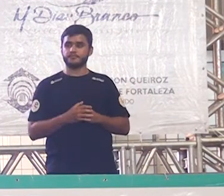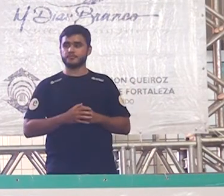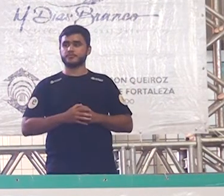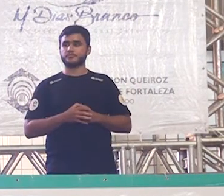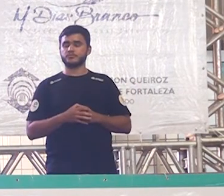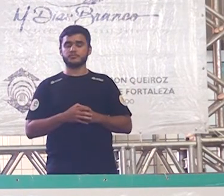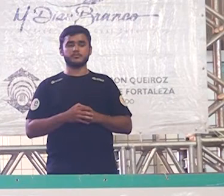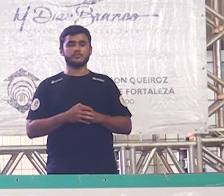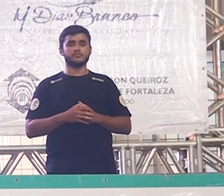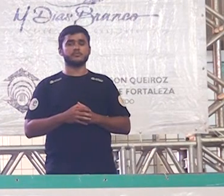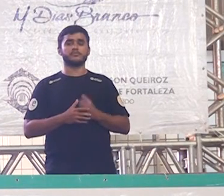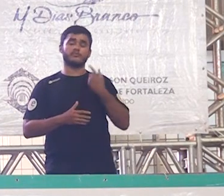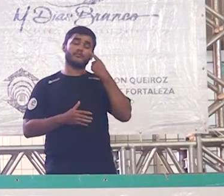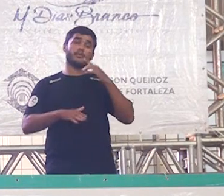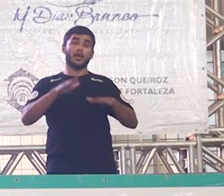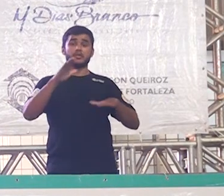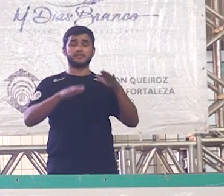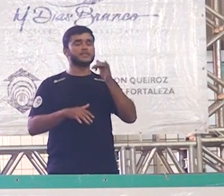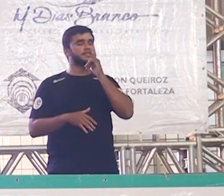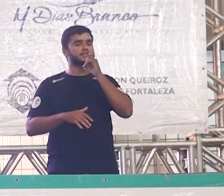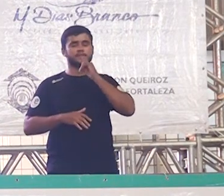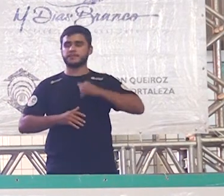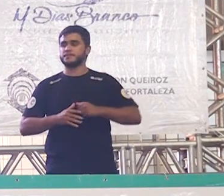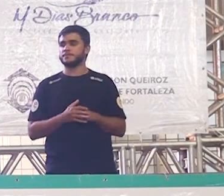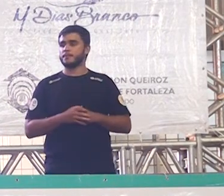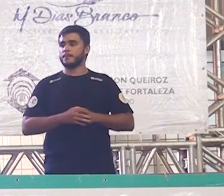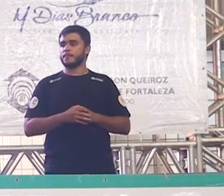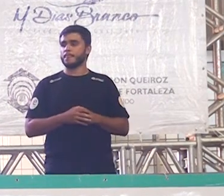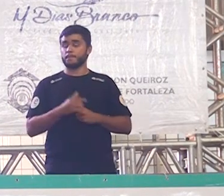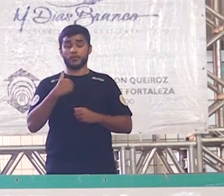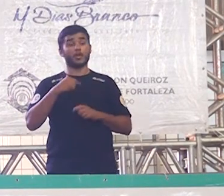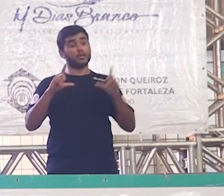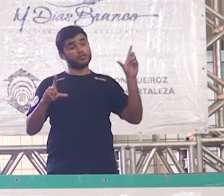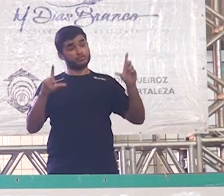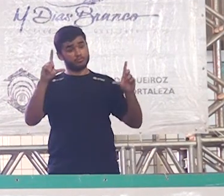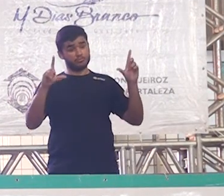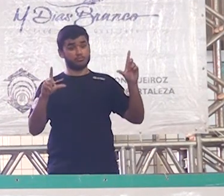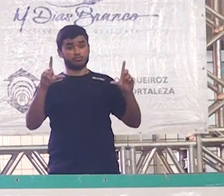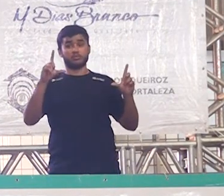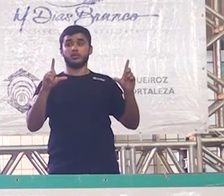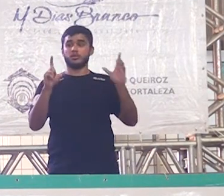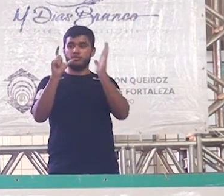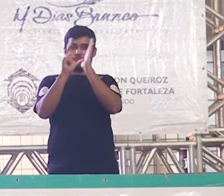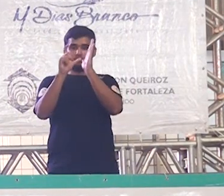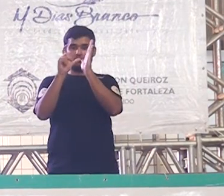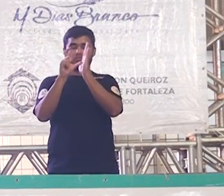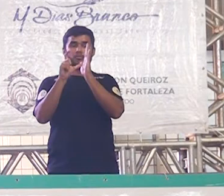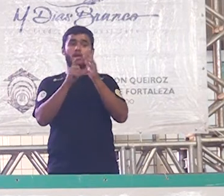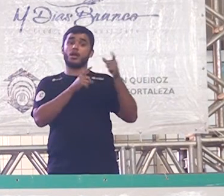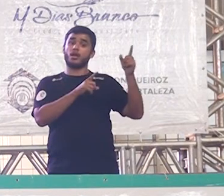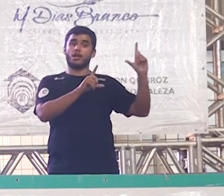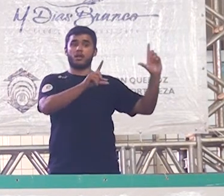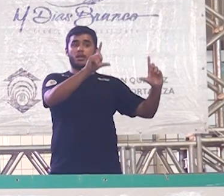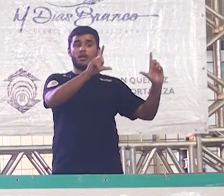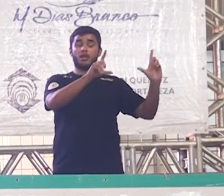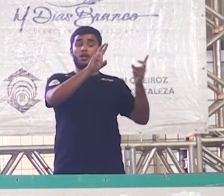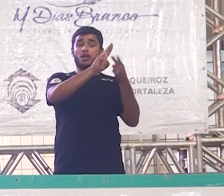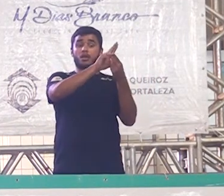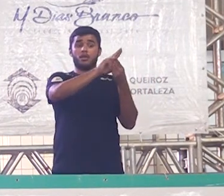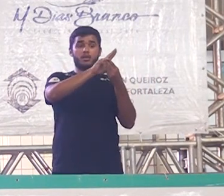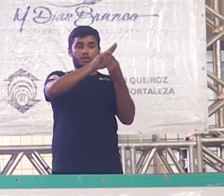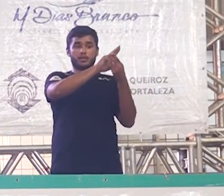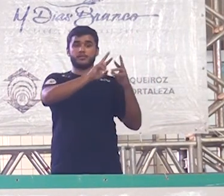né? Às vezes você, por exemplo, no caso, eu tenho TV com cabo e próximo tem TV com um sinal de